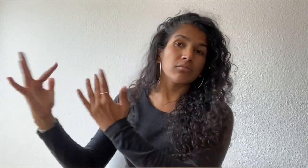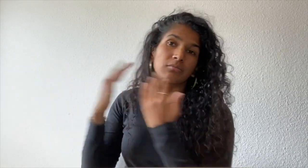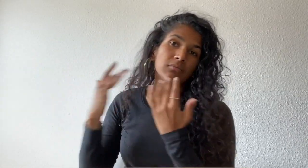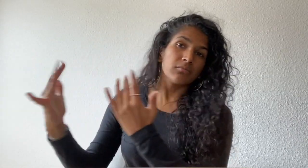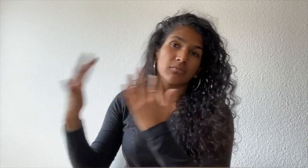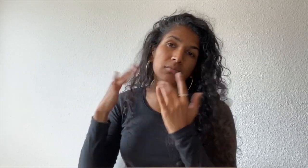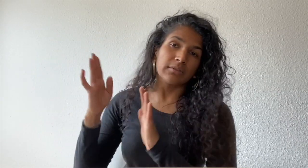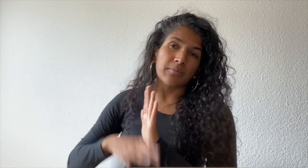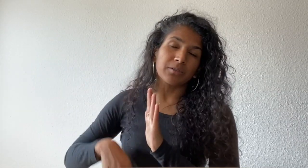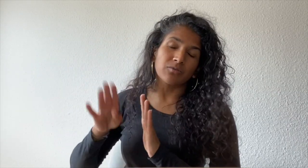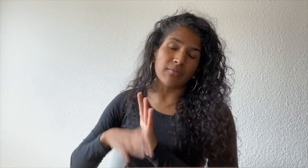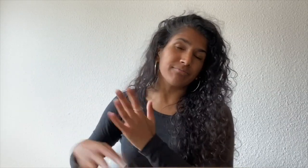Leben schwarzer Menschen.